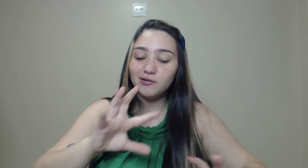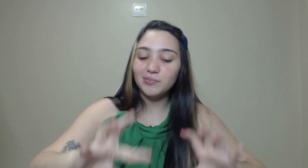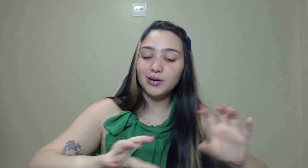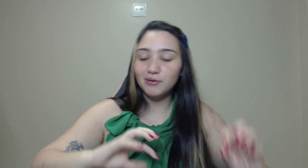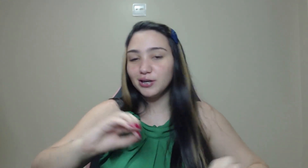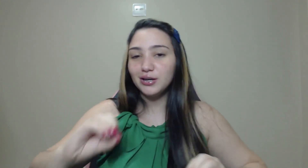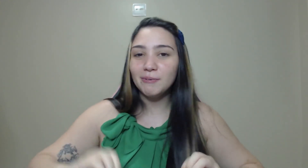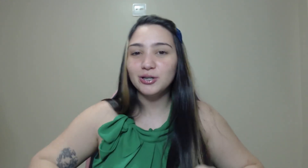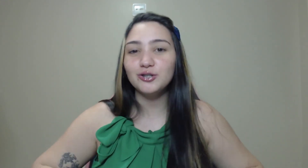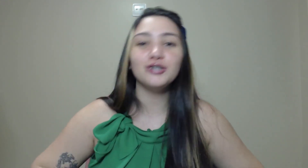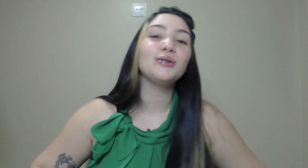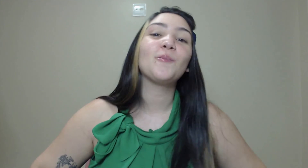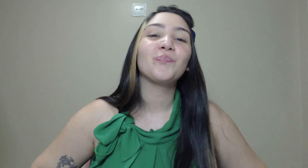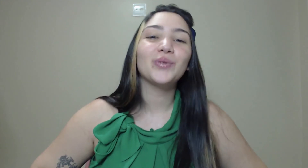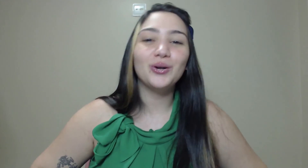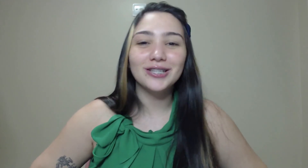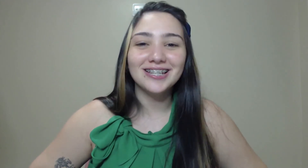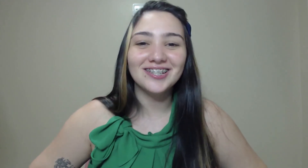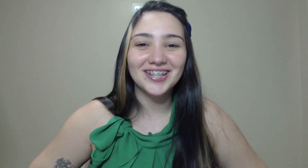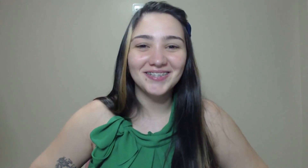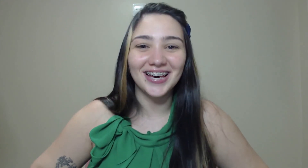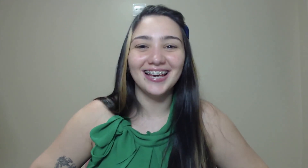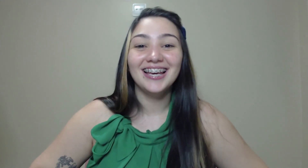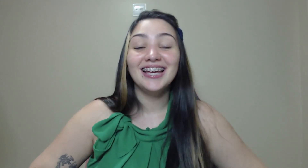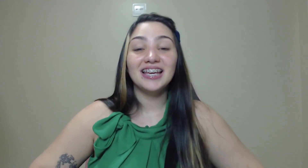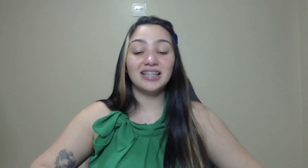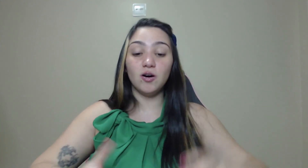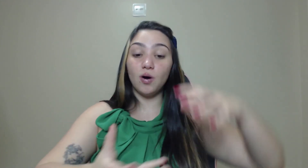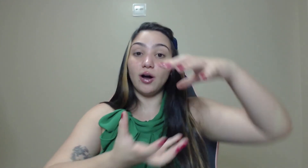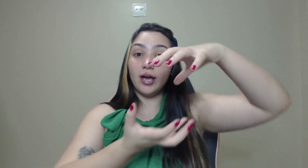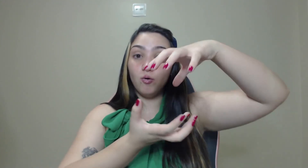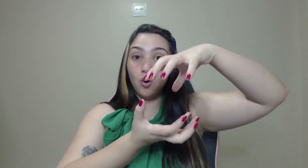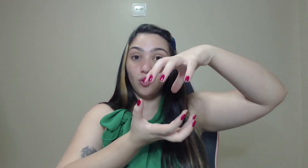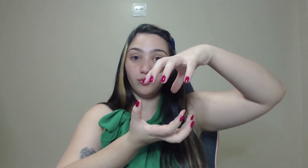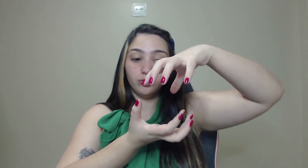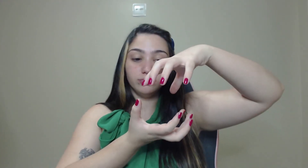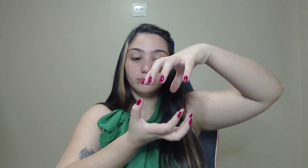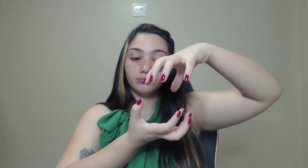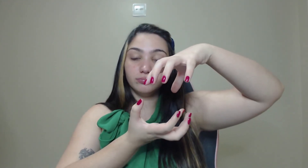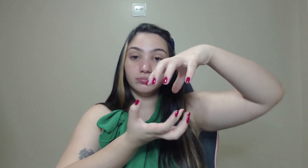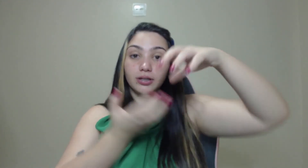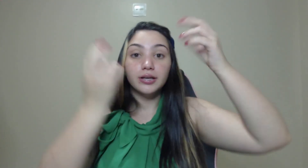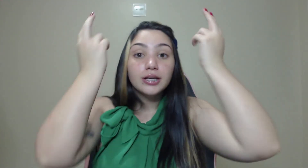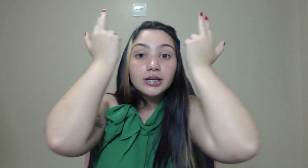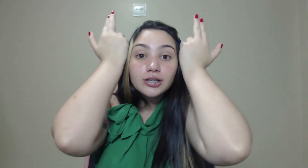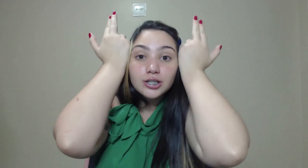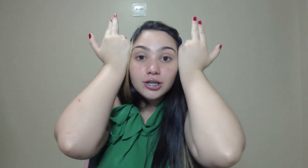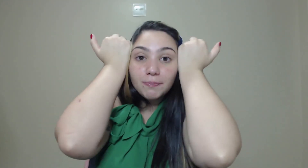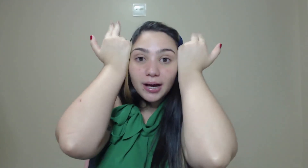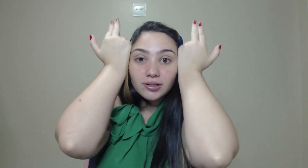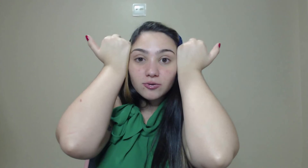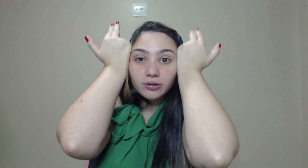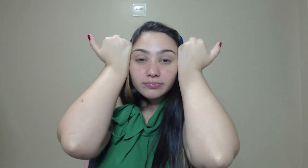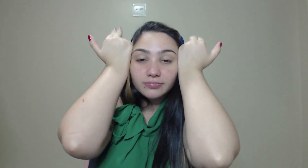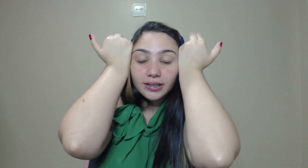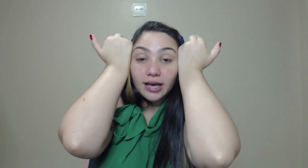meio que a gente trouxe isso também. Então, ó, é o ovo de Páscoa, que é o sinal